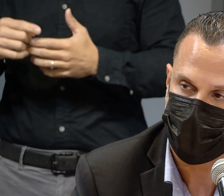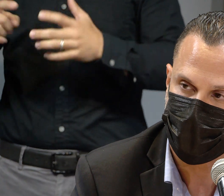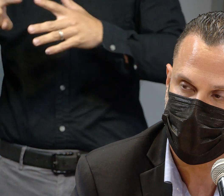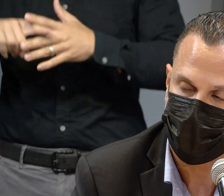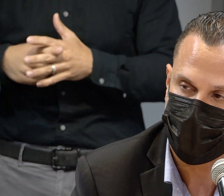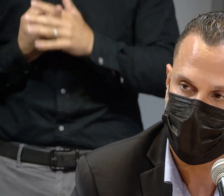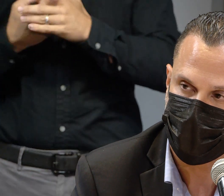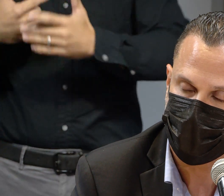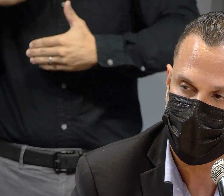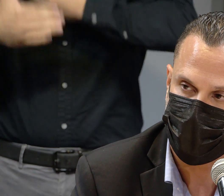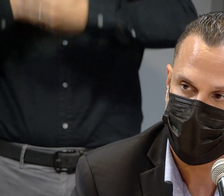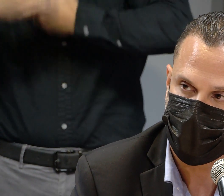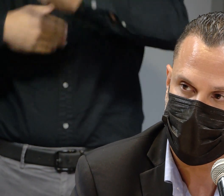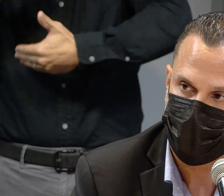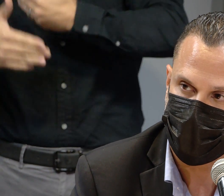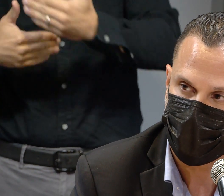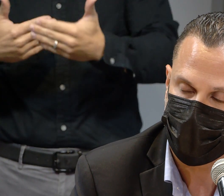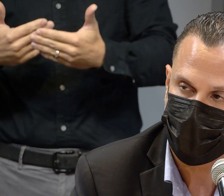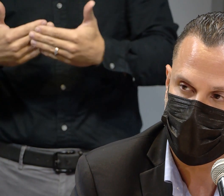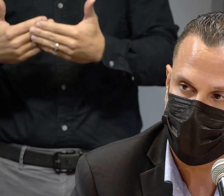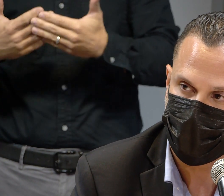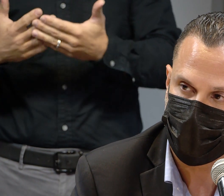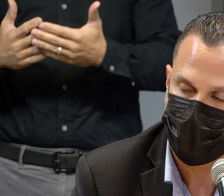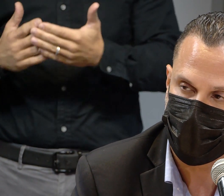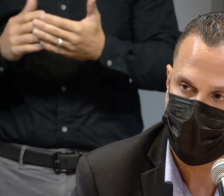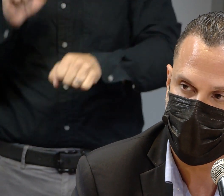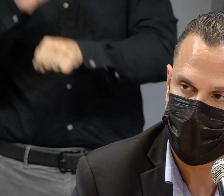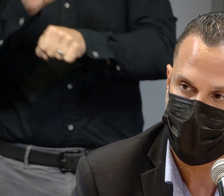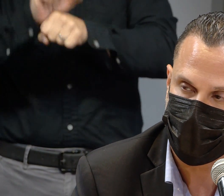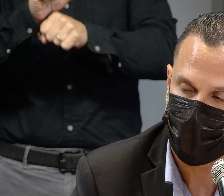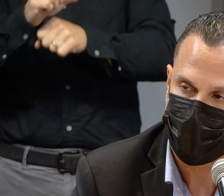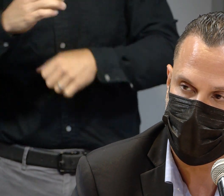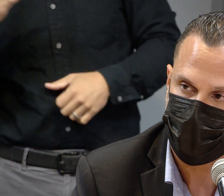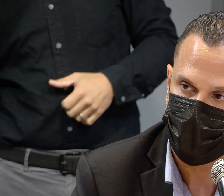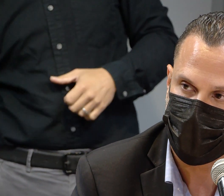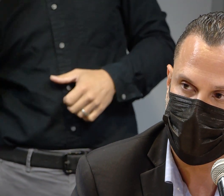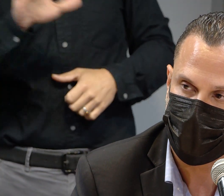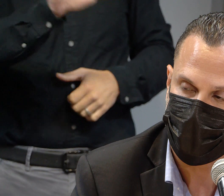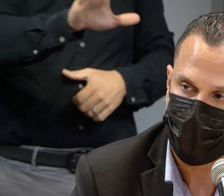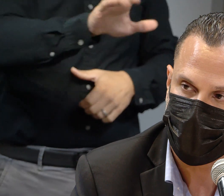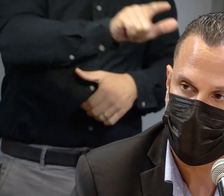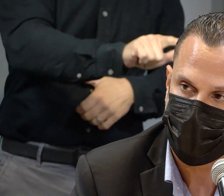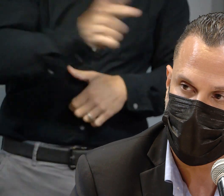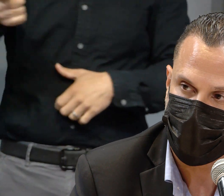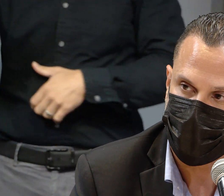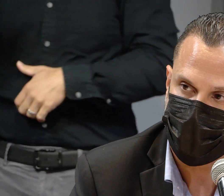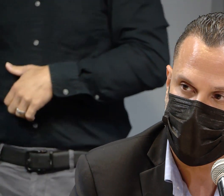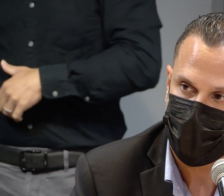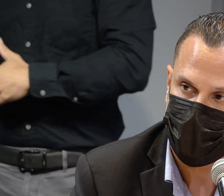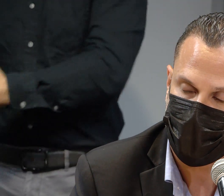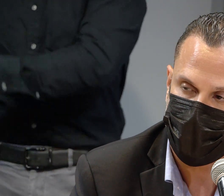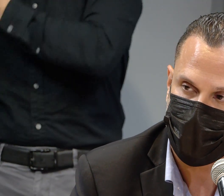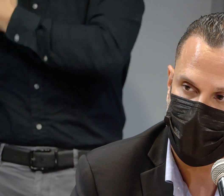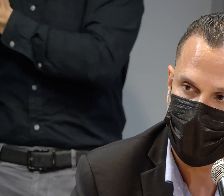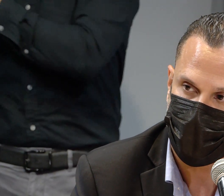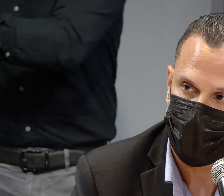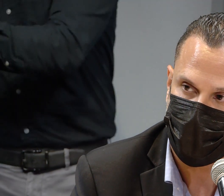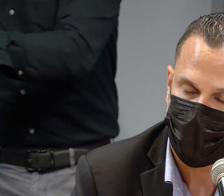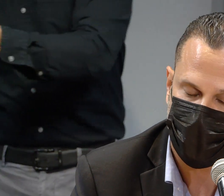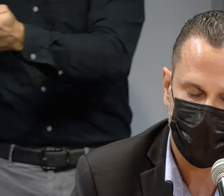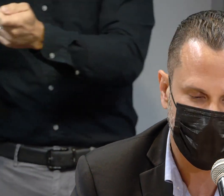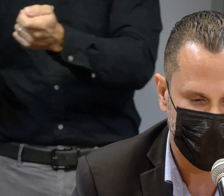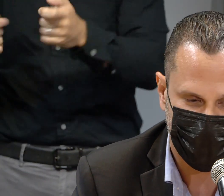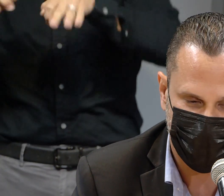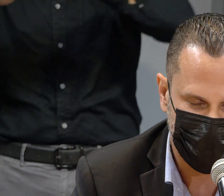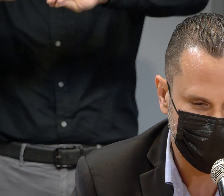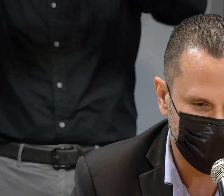para que el trabajo que les corresponde ustedes para sea entonces algo más que se le dice a la comunidad con habichuelas